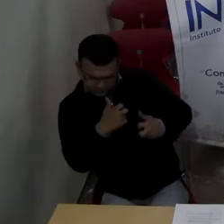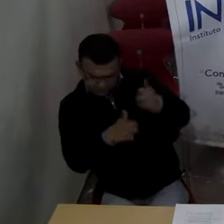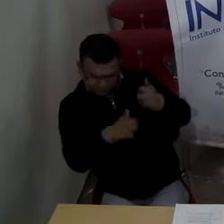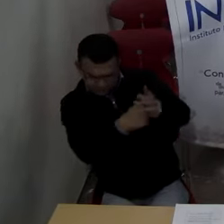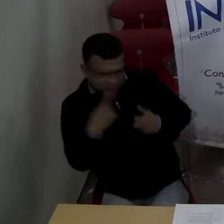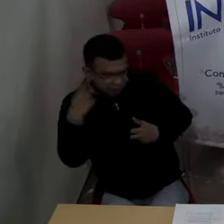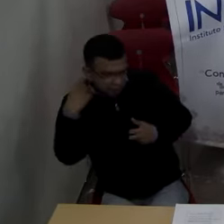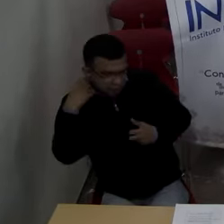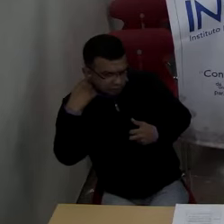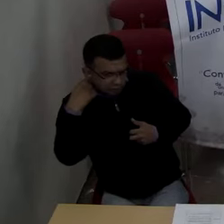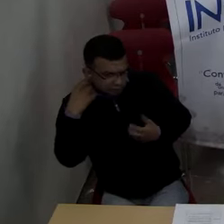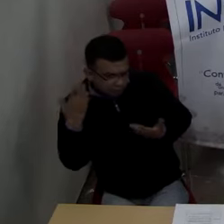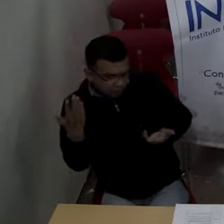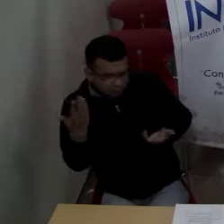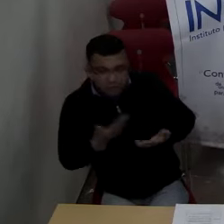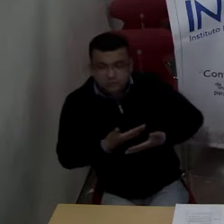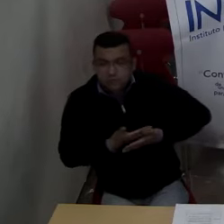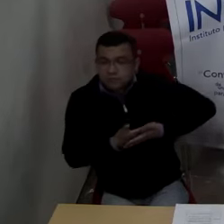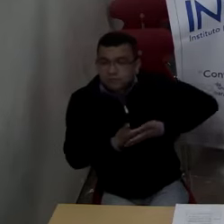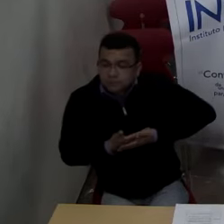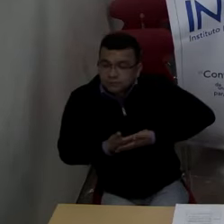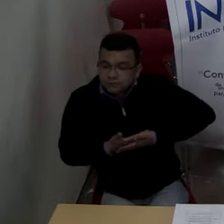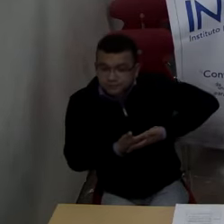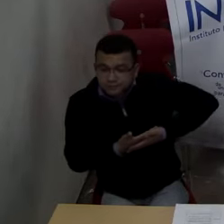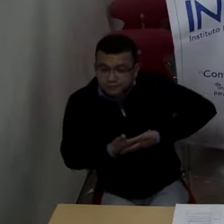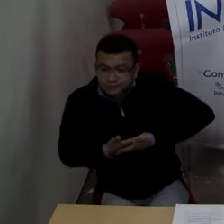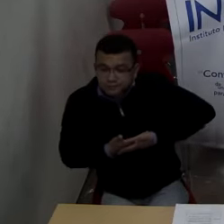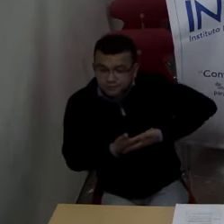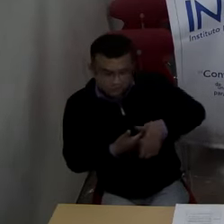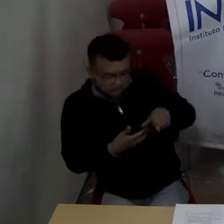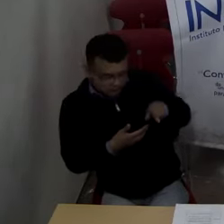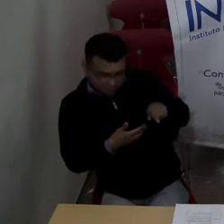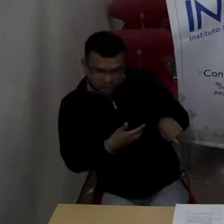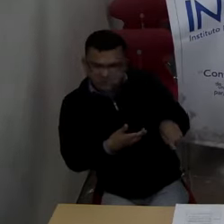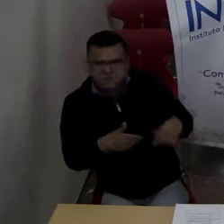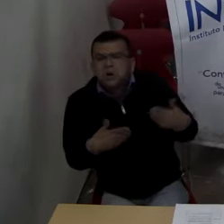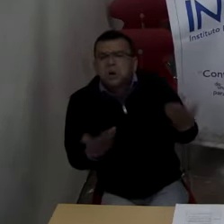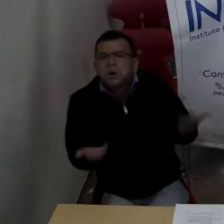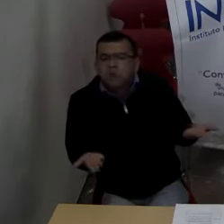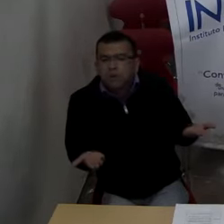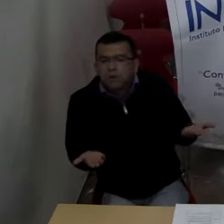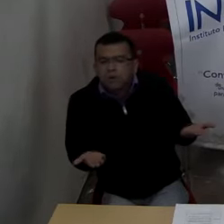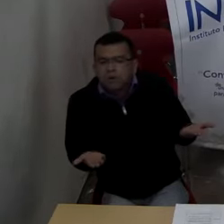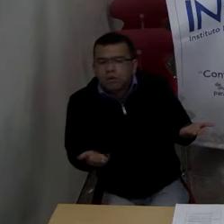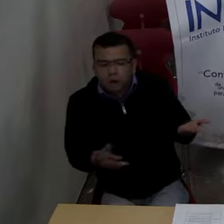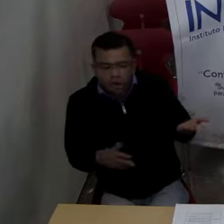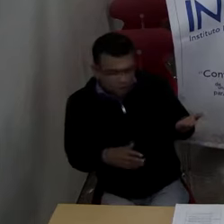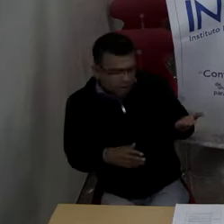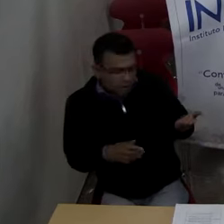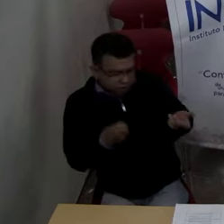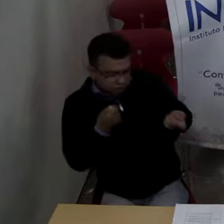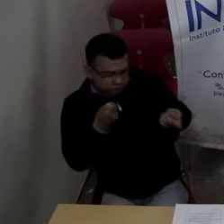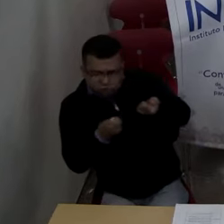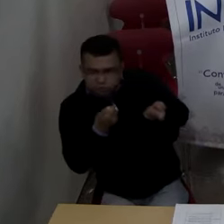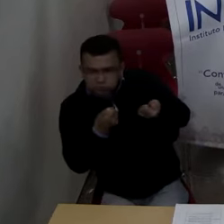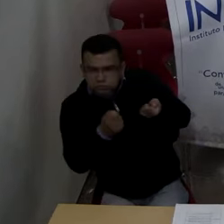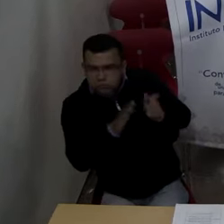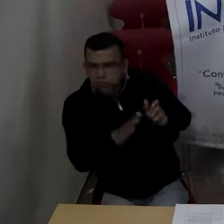de problemas auditivos. Y eso solo se puede hacer en los controles de crecimiento y desarrollo.